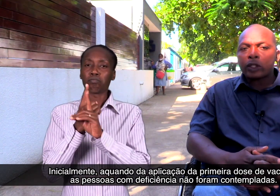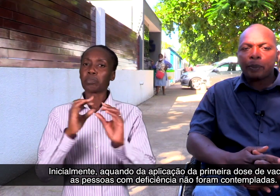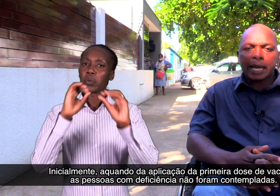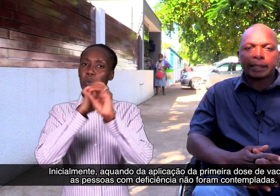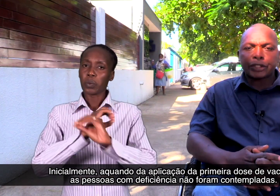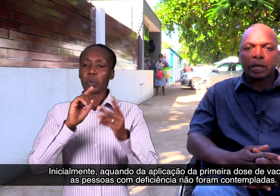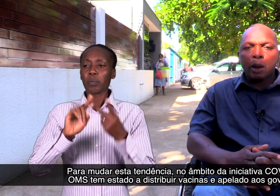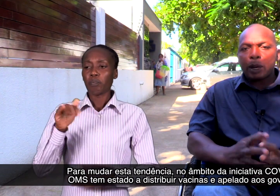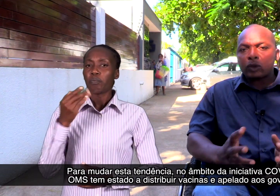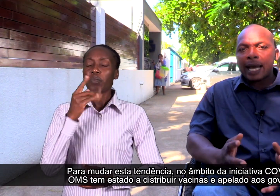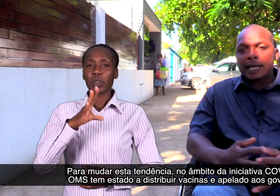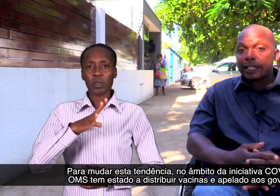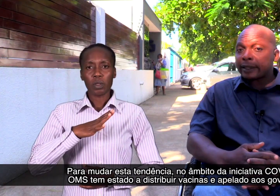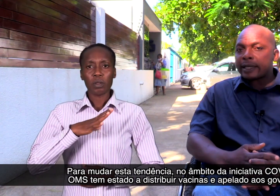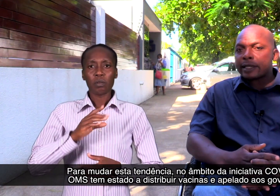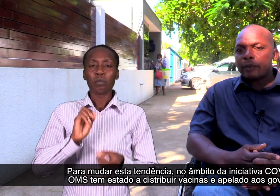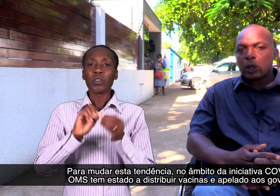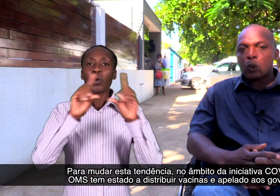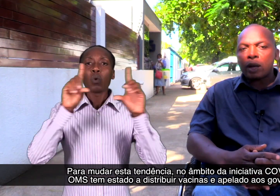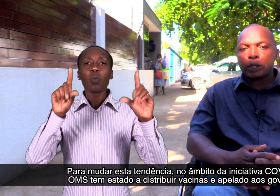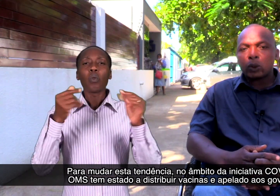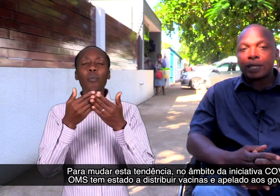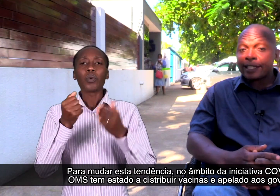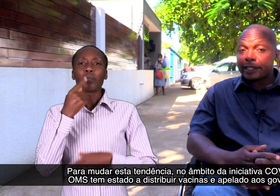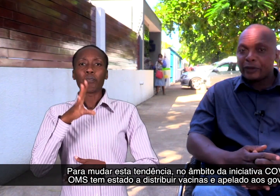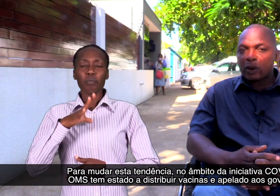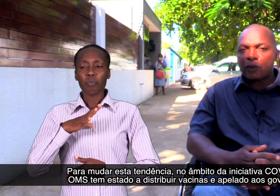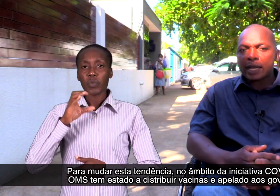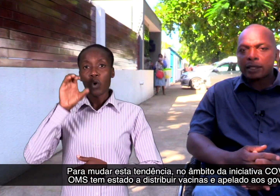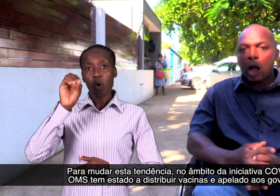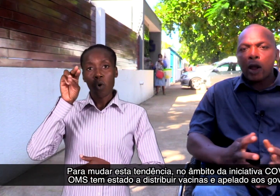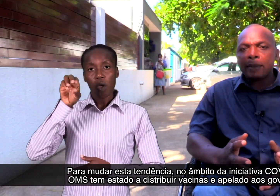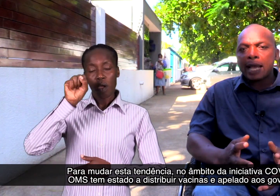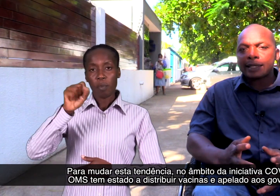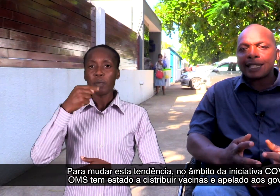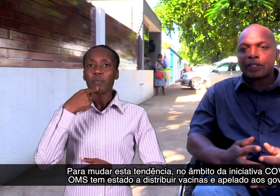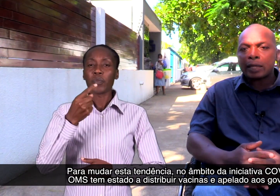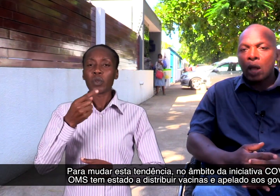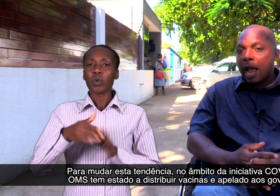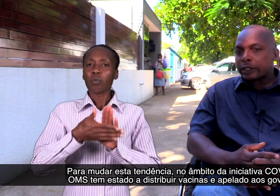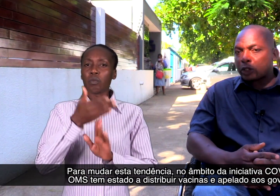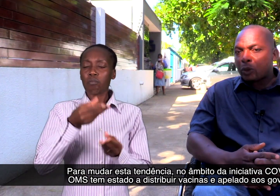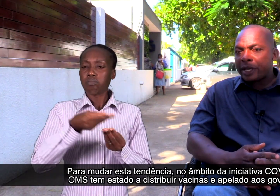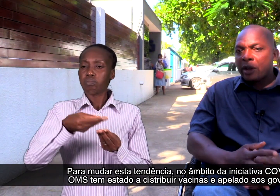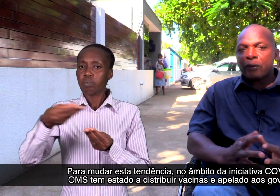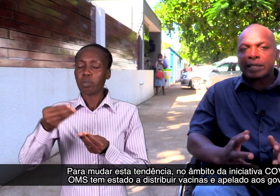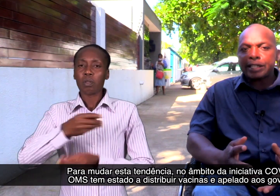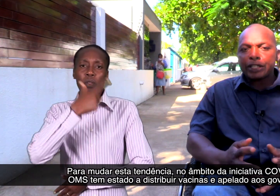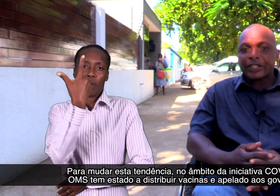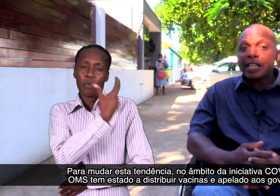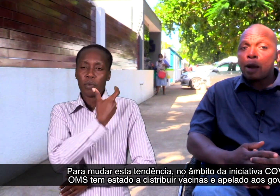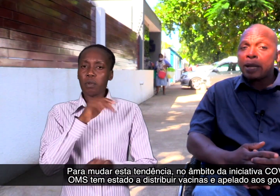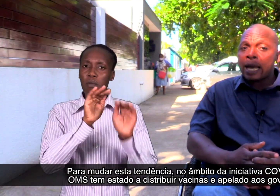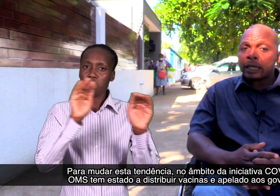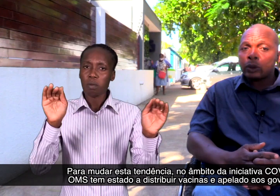foram contempladas. Para mudar esta tendência, no âmbito da iniciativa COVAX, a OMS tem estado a distribuir